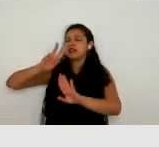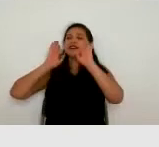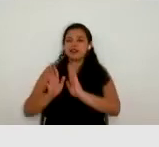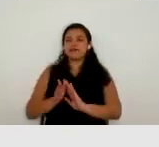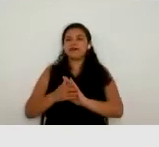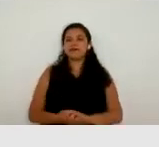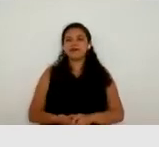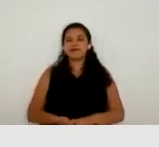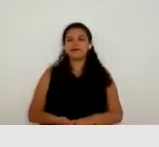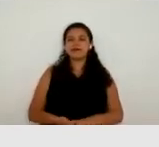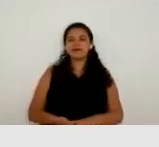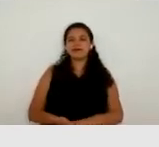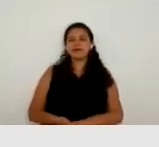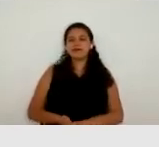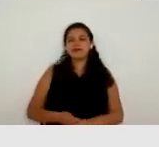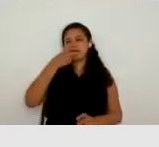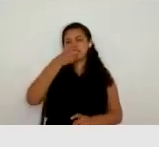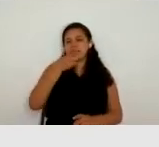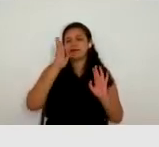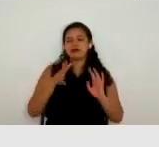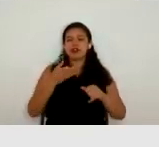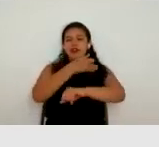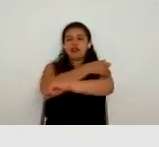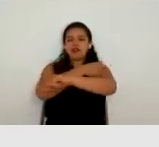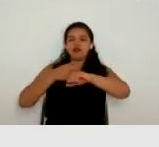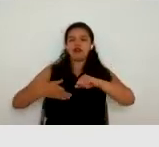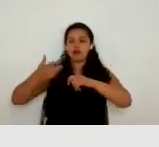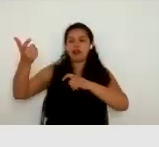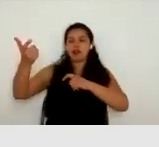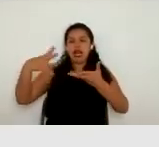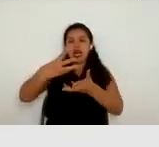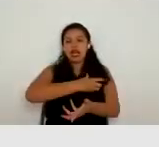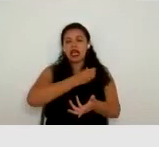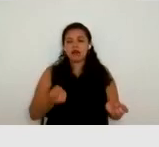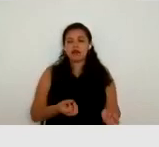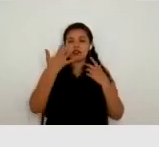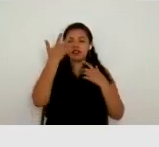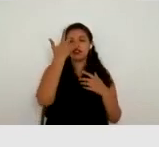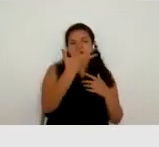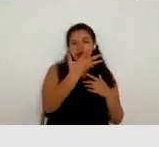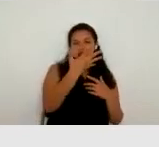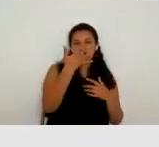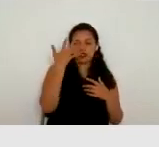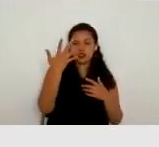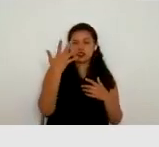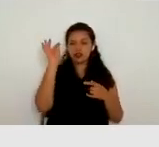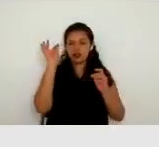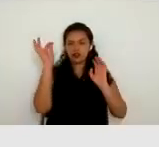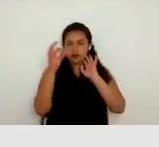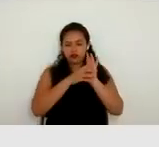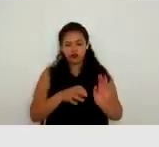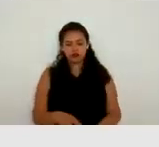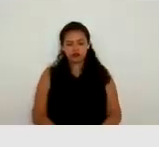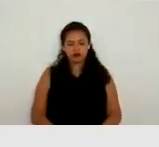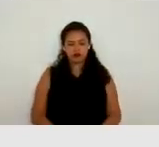como ya dijimos el ingreso familiar tenía un valor de 55 puntos y